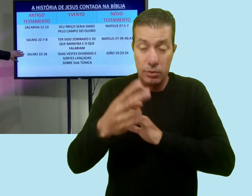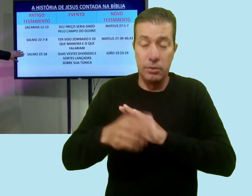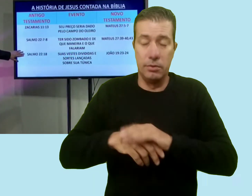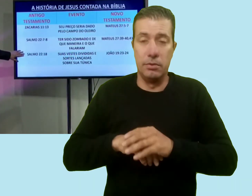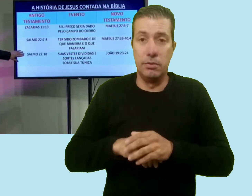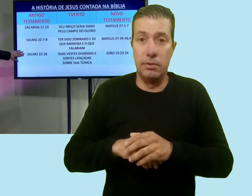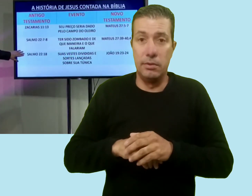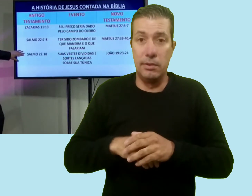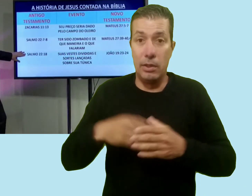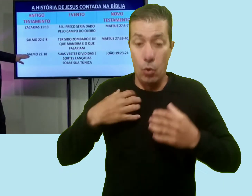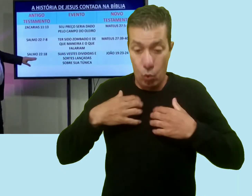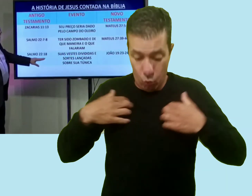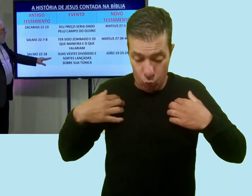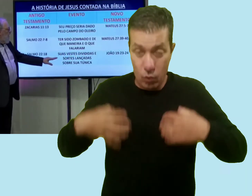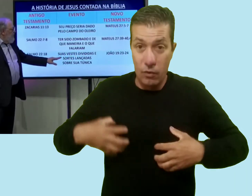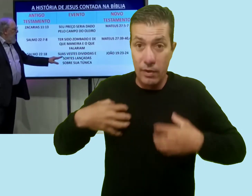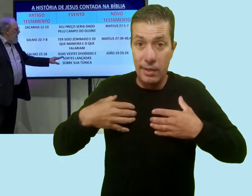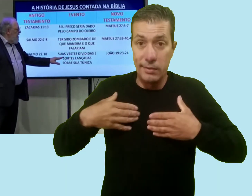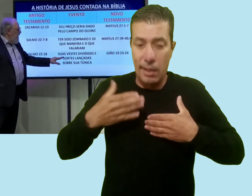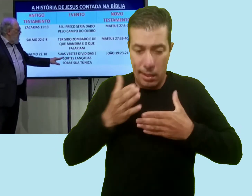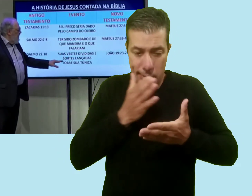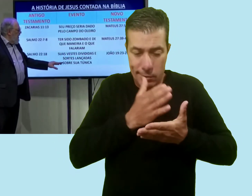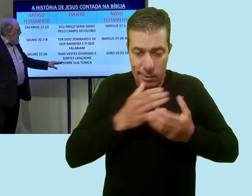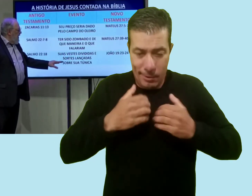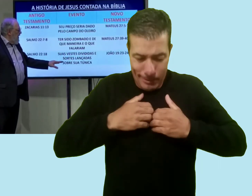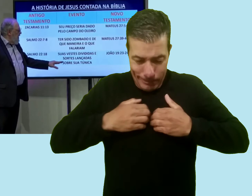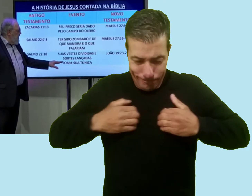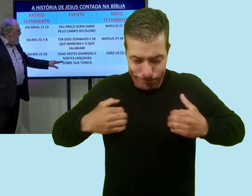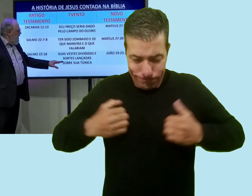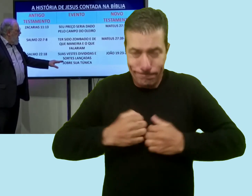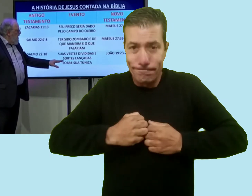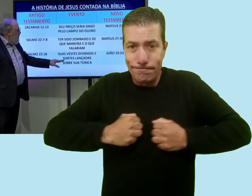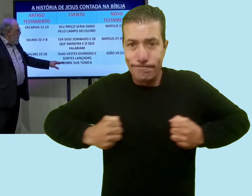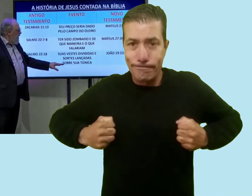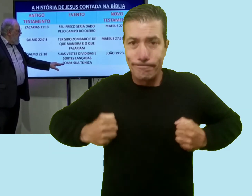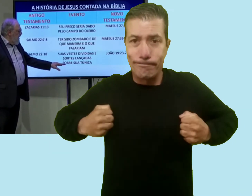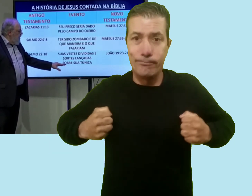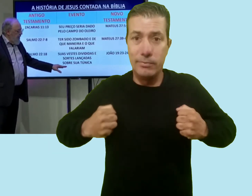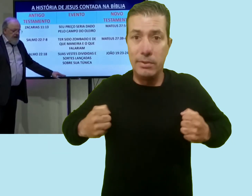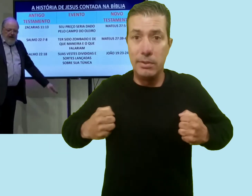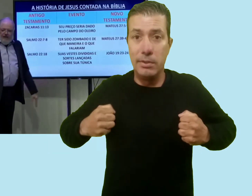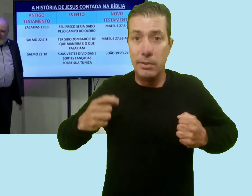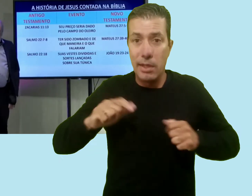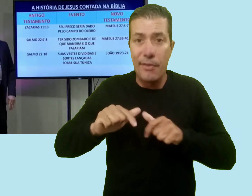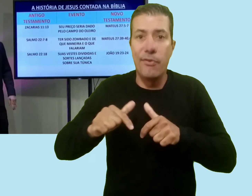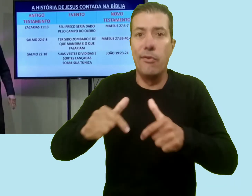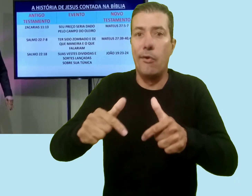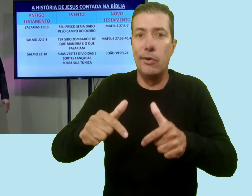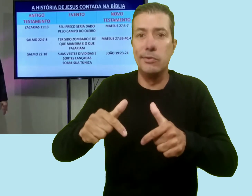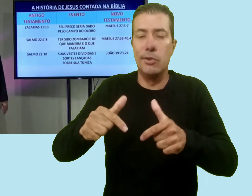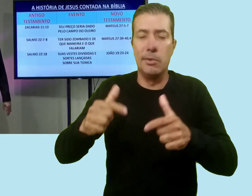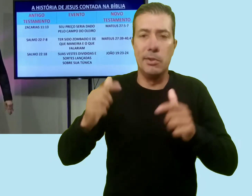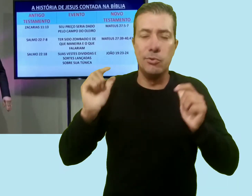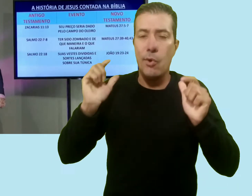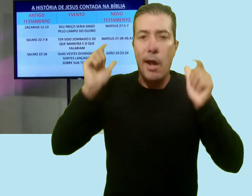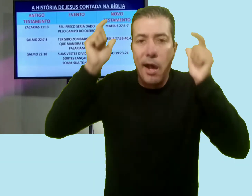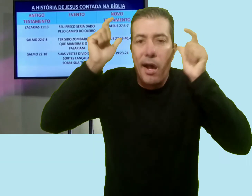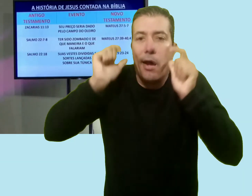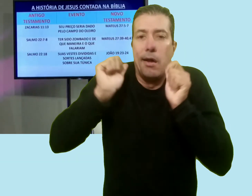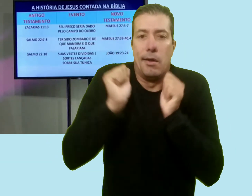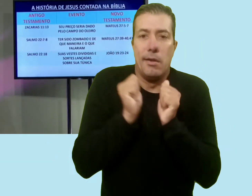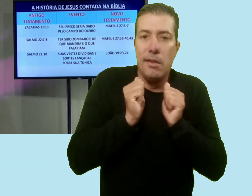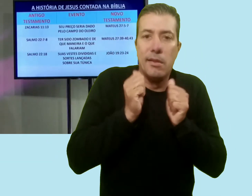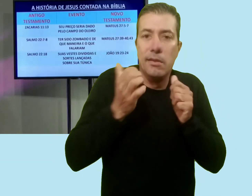Salmo 22, esse mesmo salmo. Suas vestes seriam divididas e sortes seriam lançadas sobre a sua